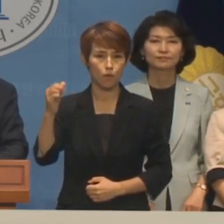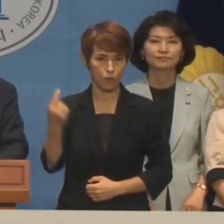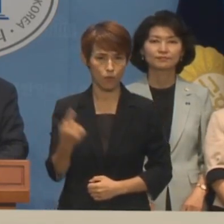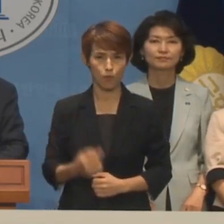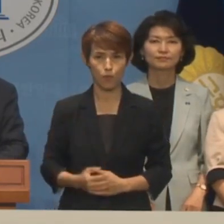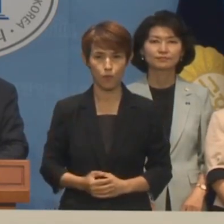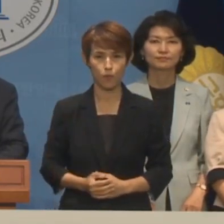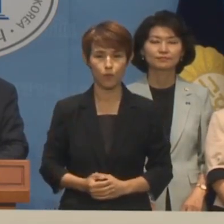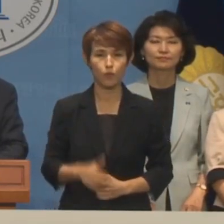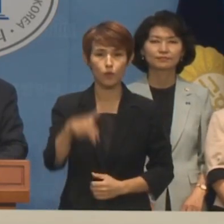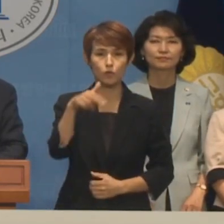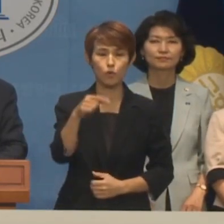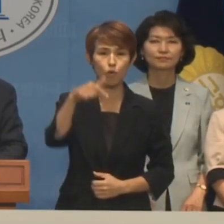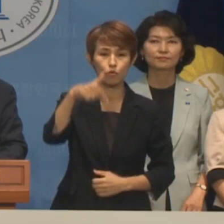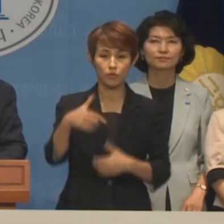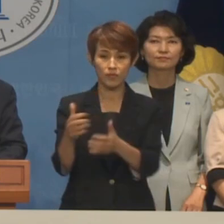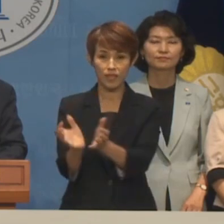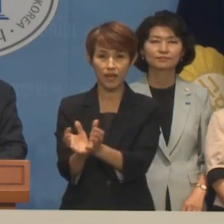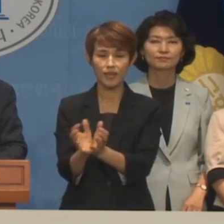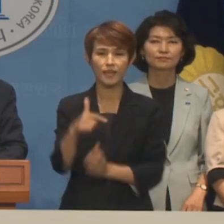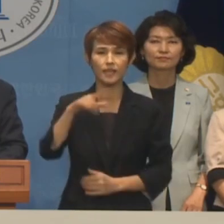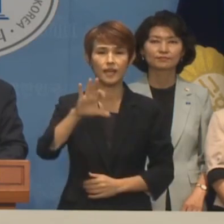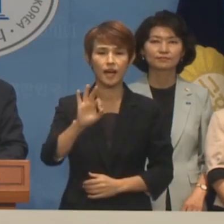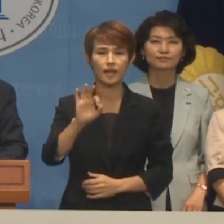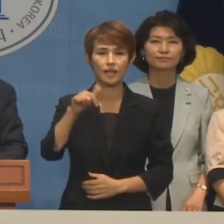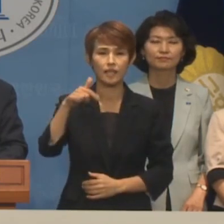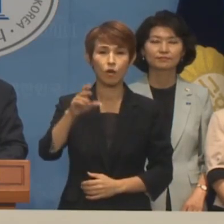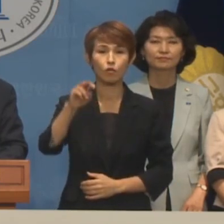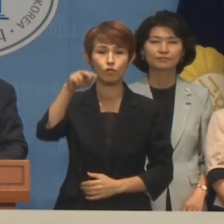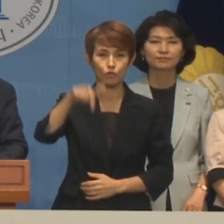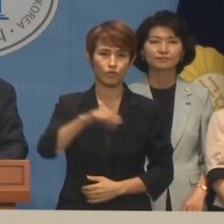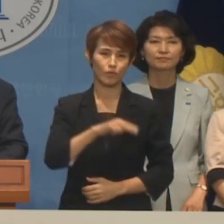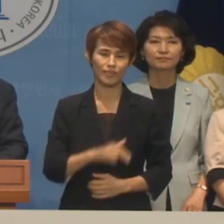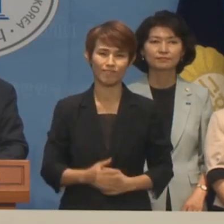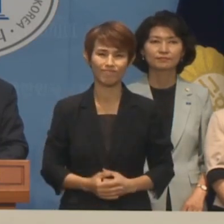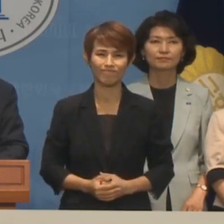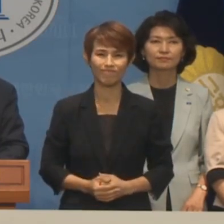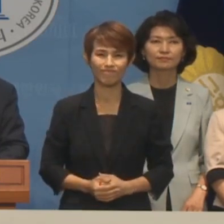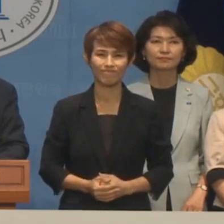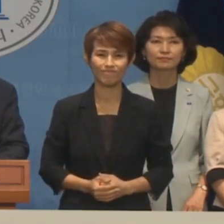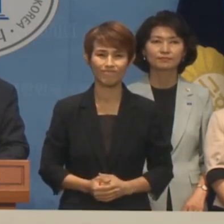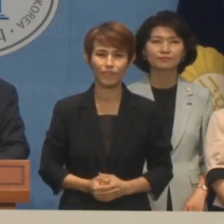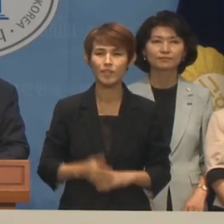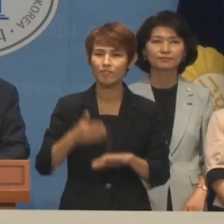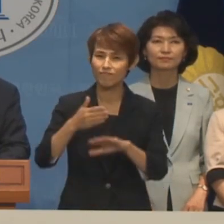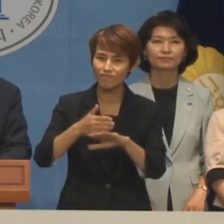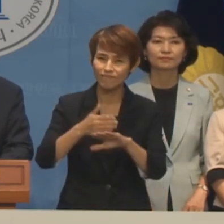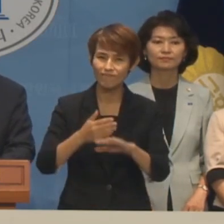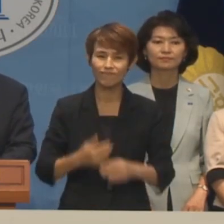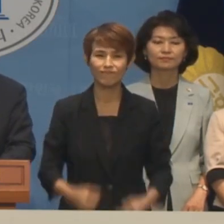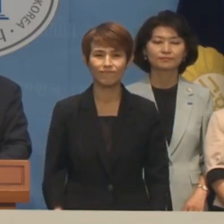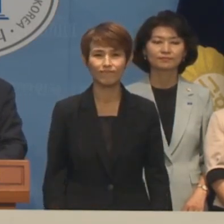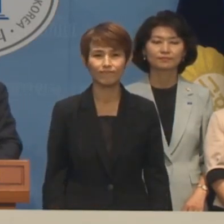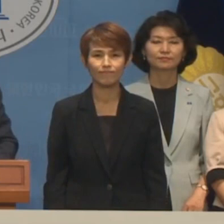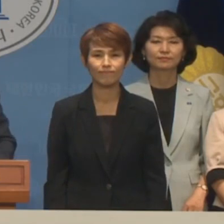그리고 조국혁신당 강경숙 의원입니다. 의원님들 고맙습니다.